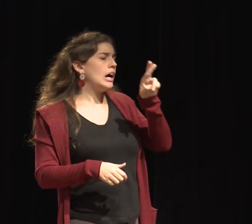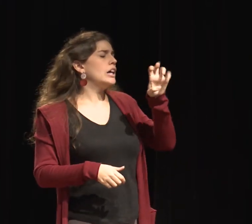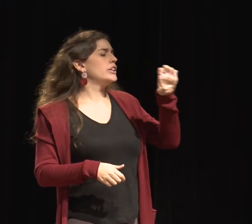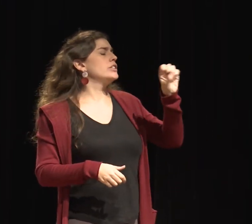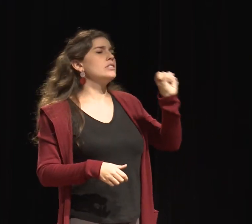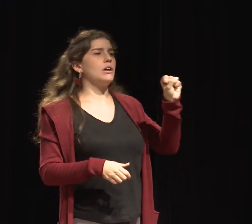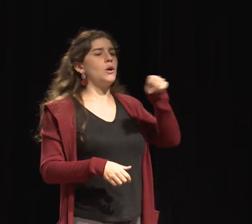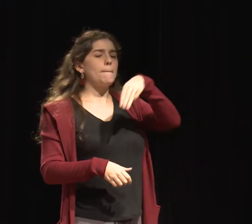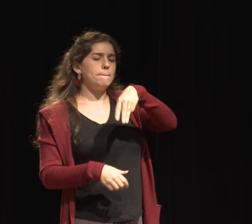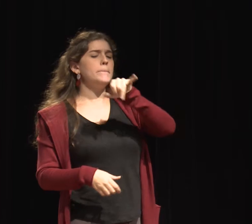linguística,